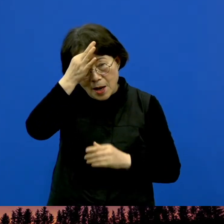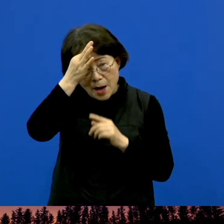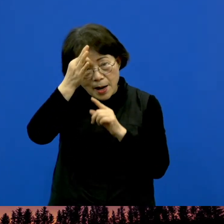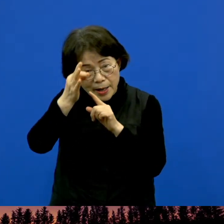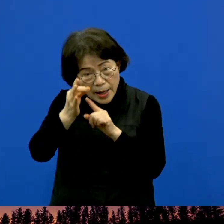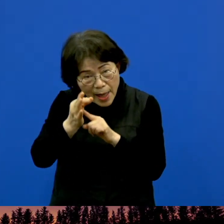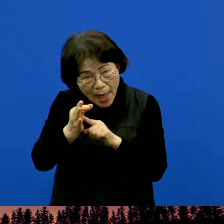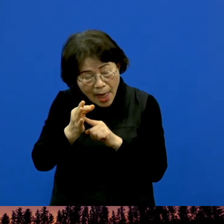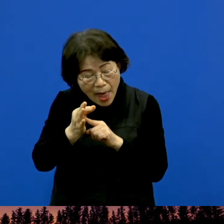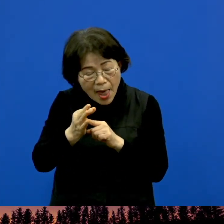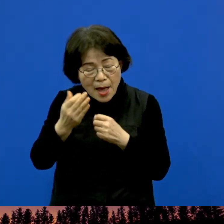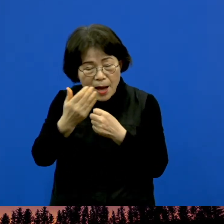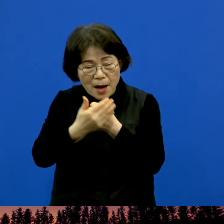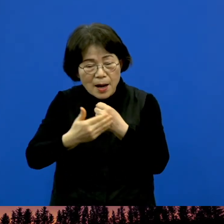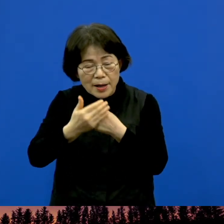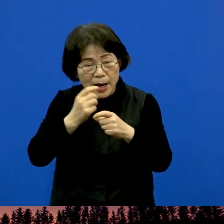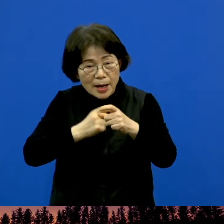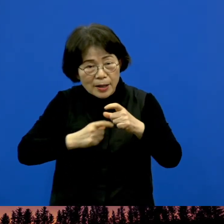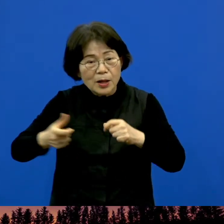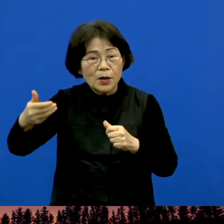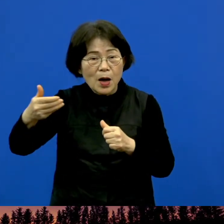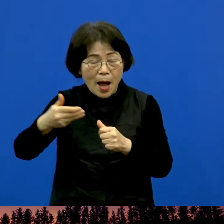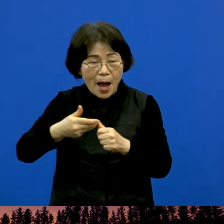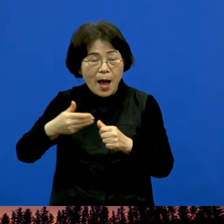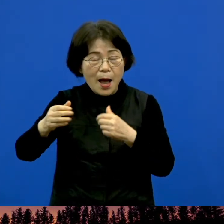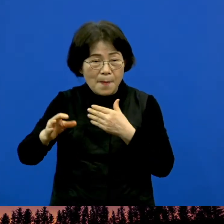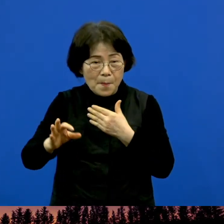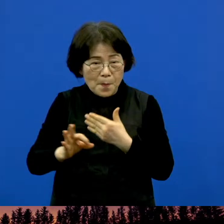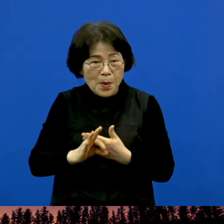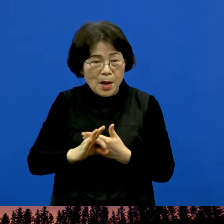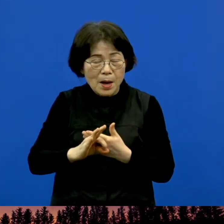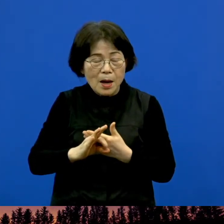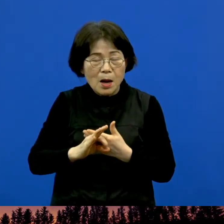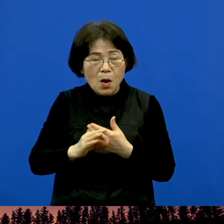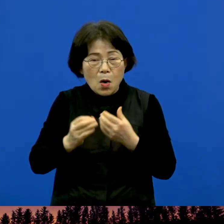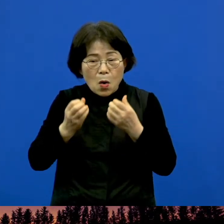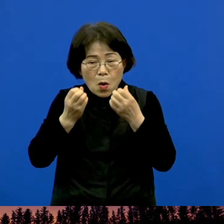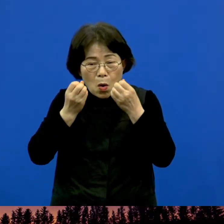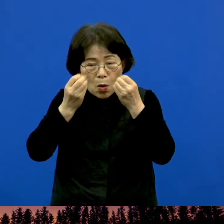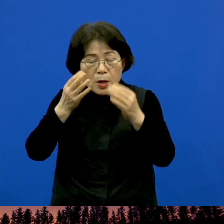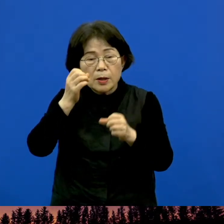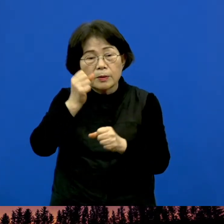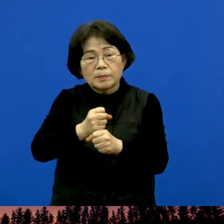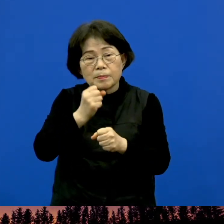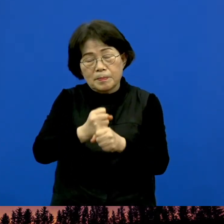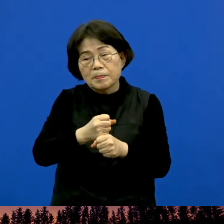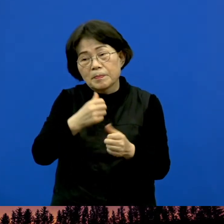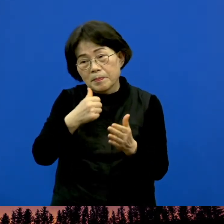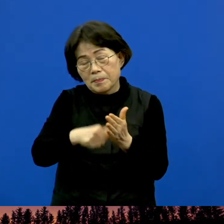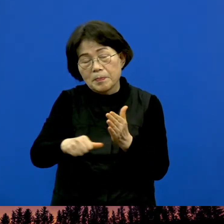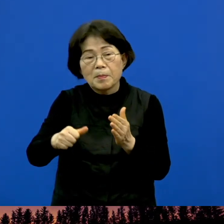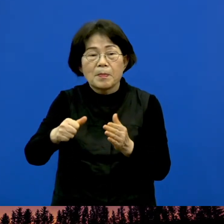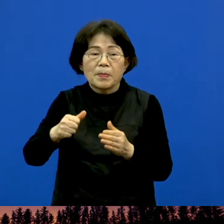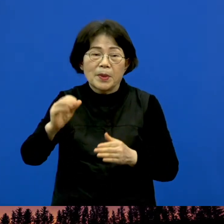그 성령의 은혜가 더하면 작품이 만들어지는 거예요.